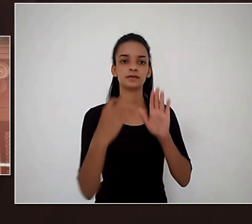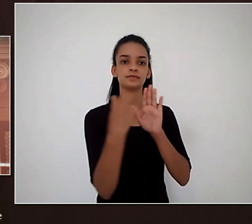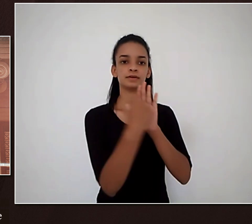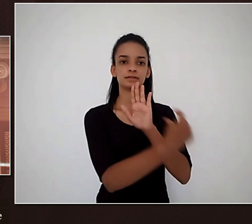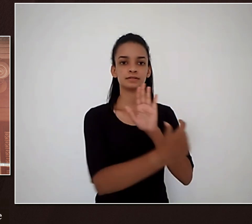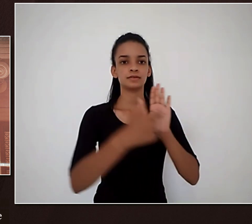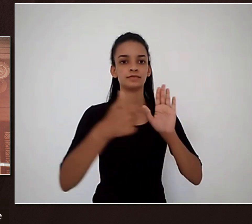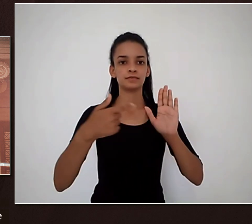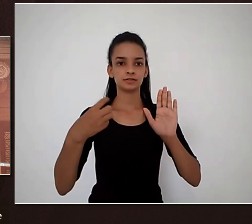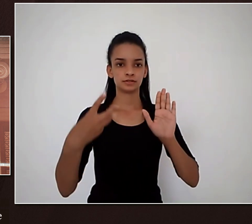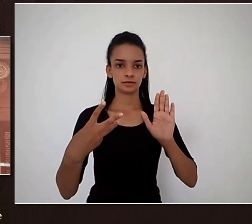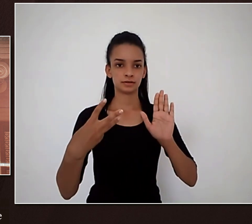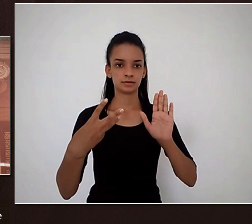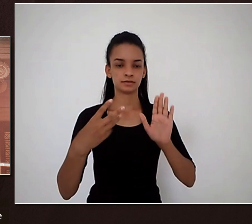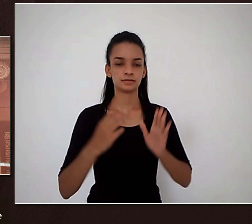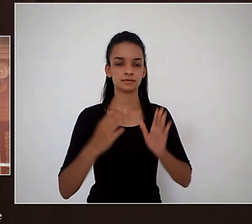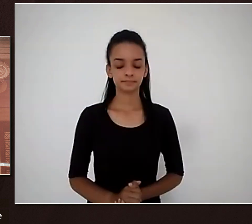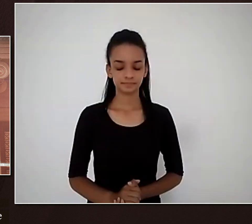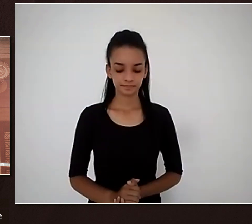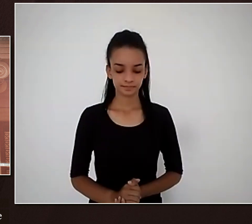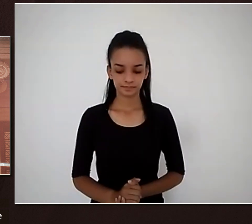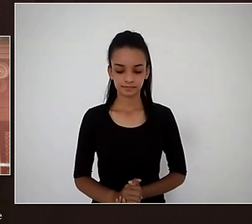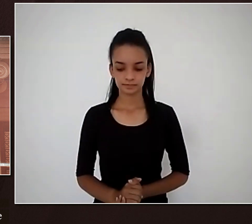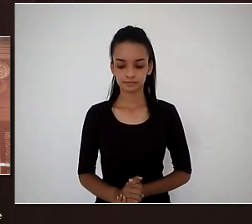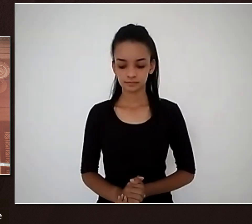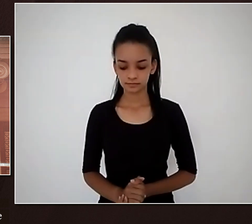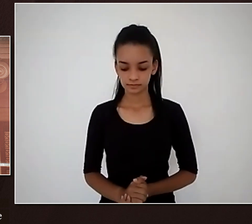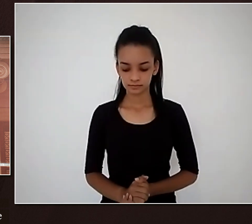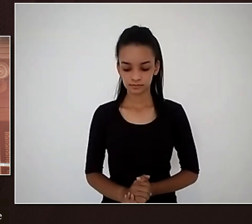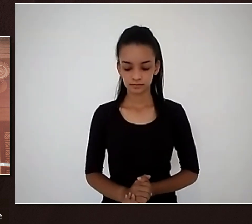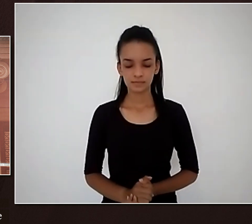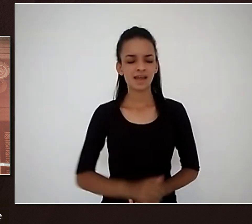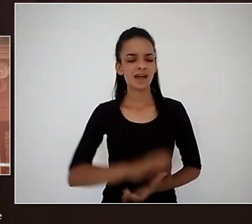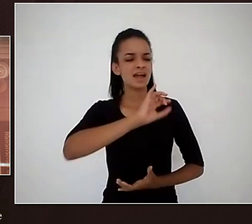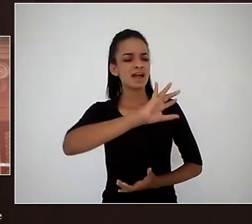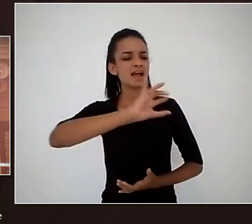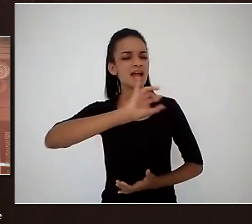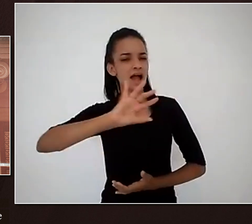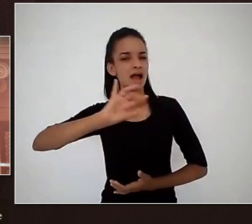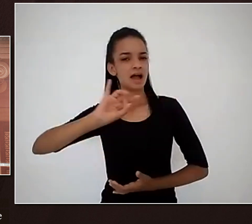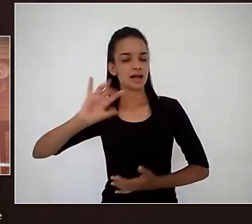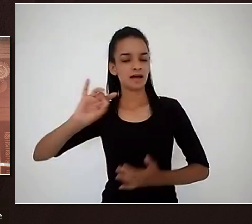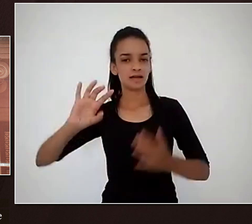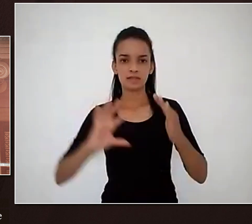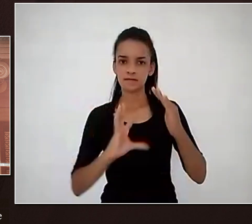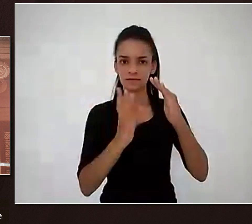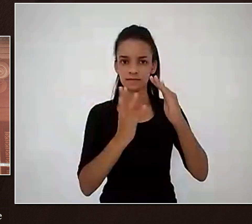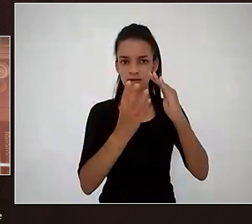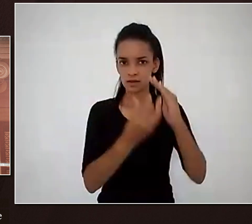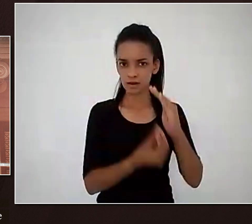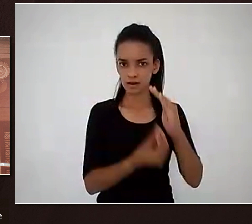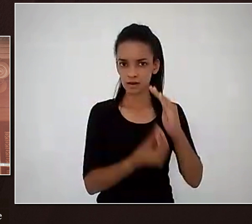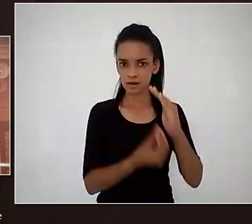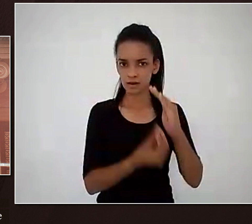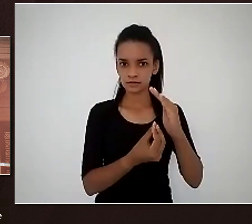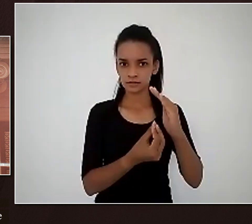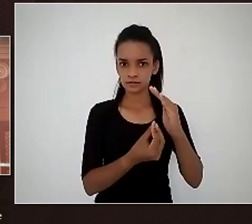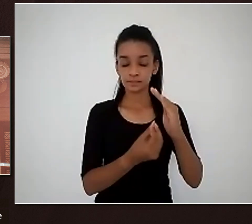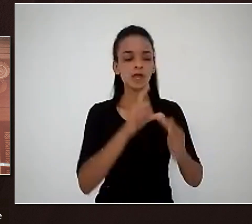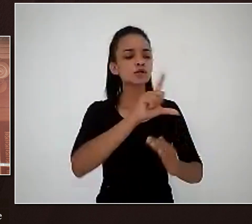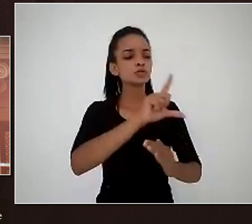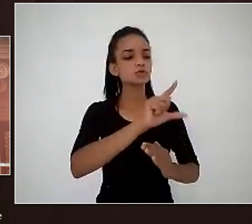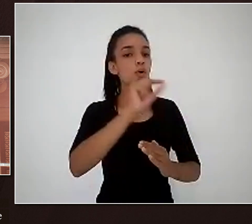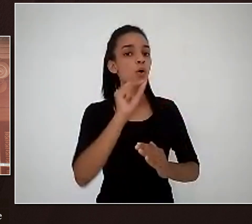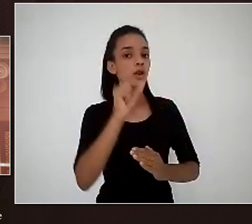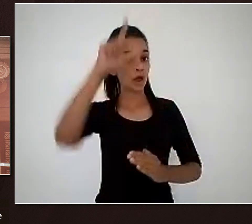E promovendo-lhes em cada igreja a eleição de presbíteros. O